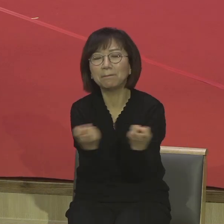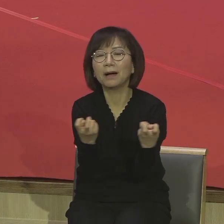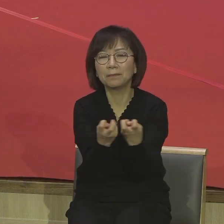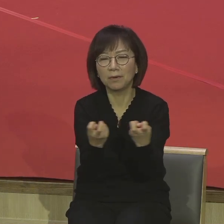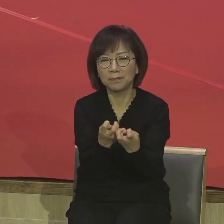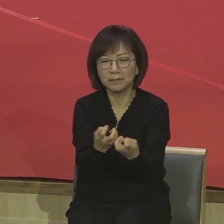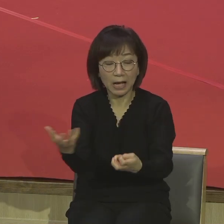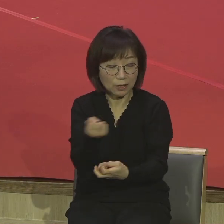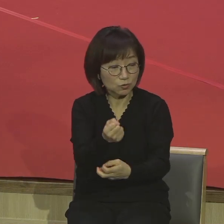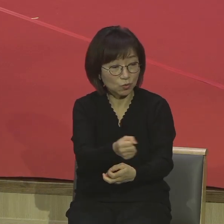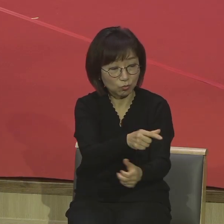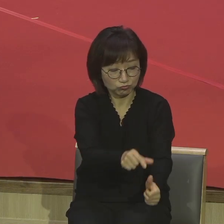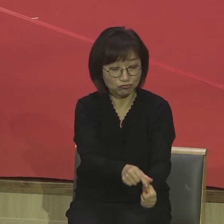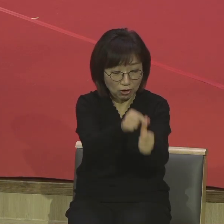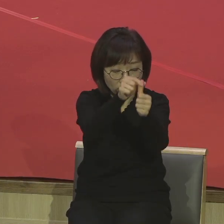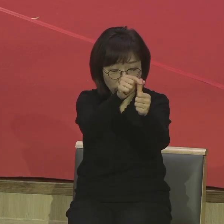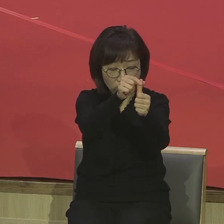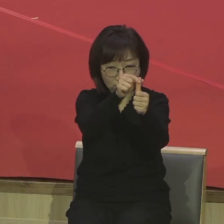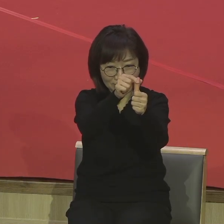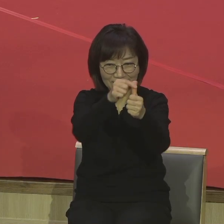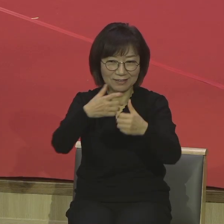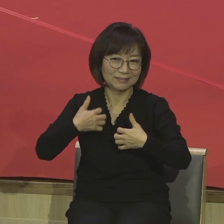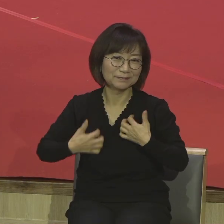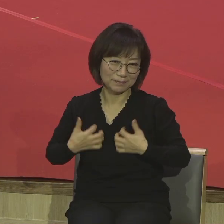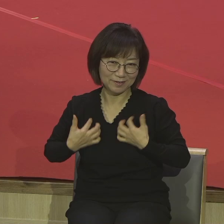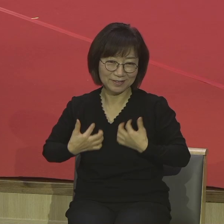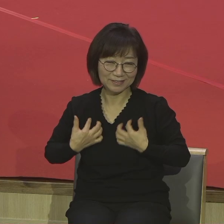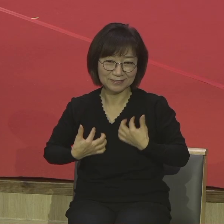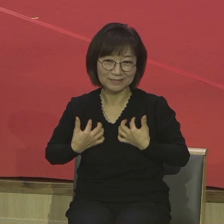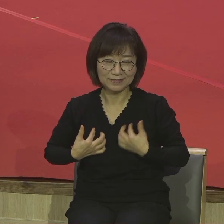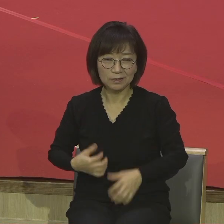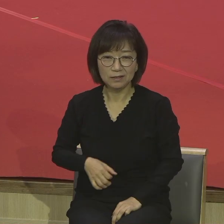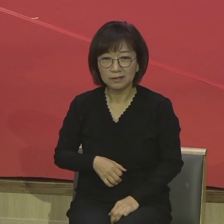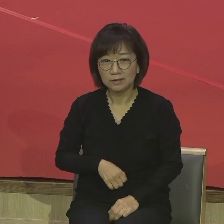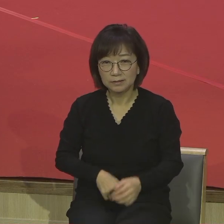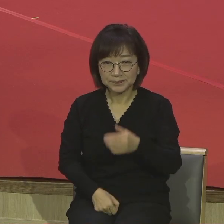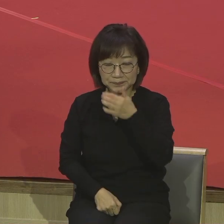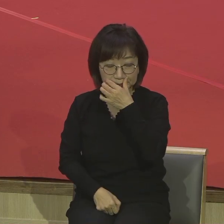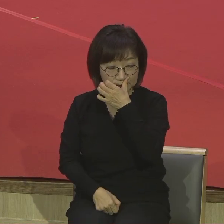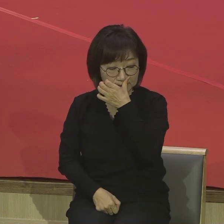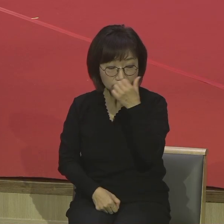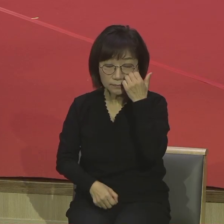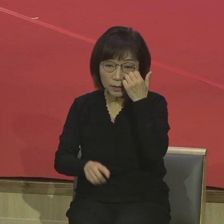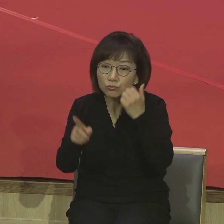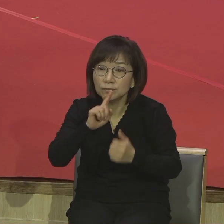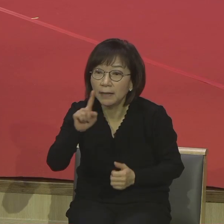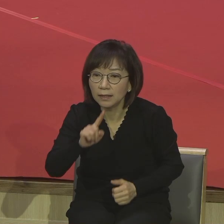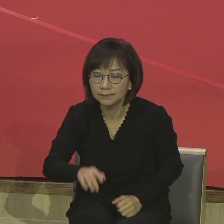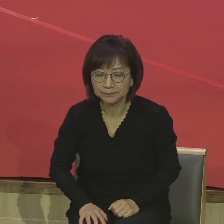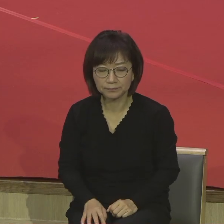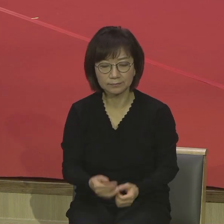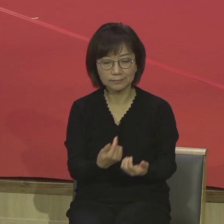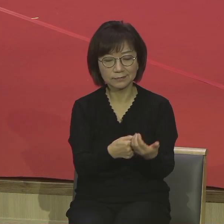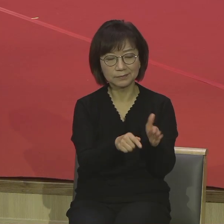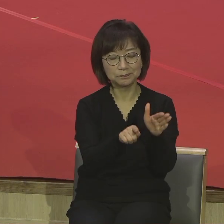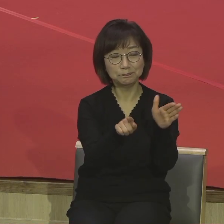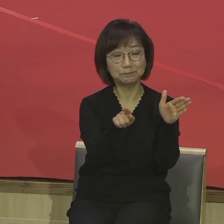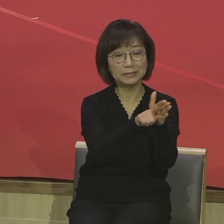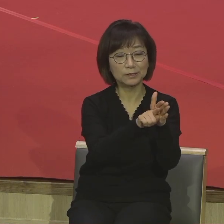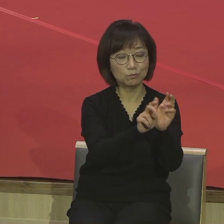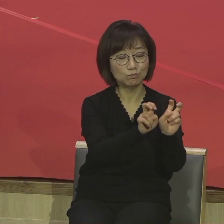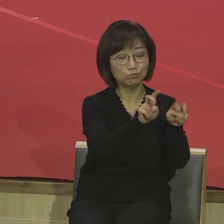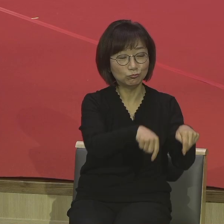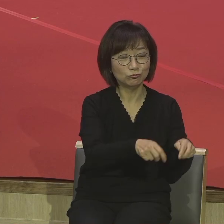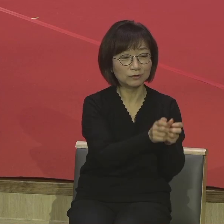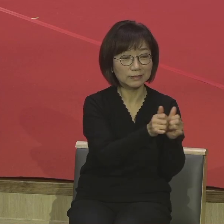자들을 구원하시기로 기뻐하셨느니라. 세상 사람들이 볼 때 복음